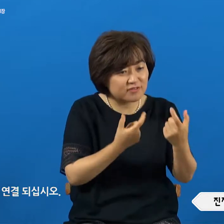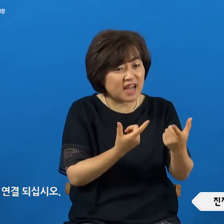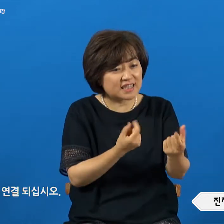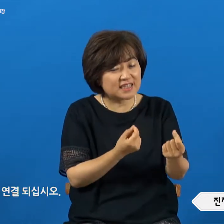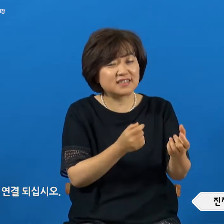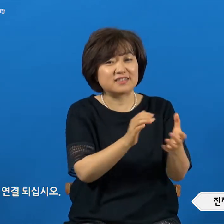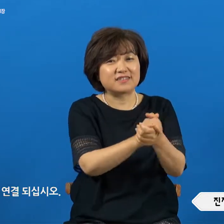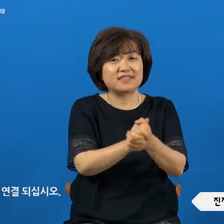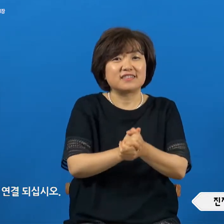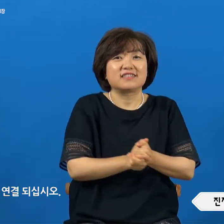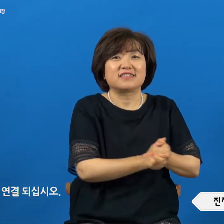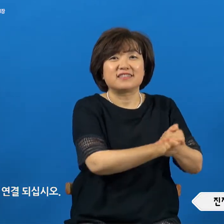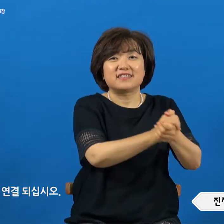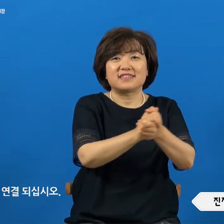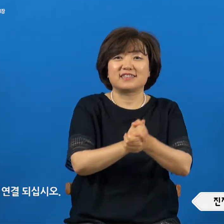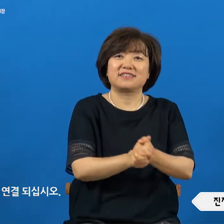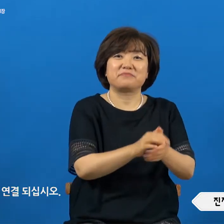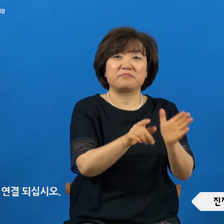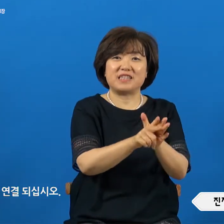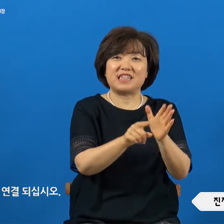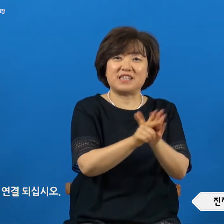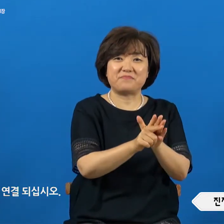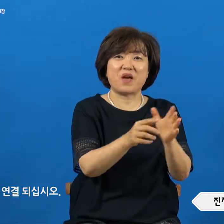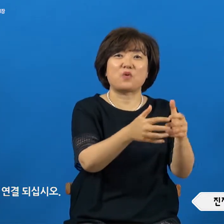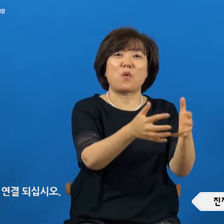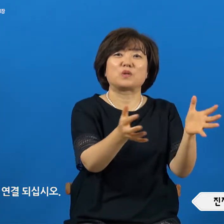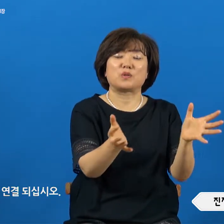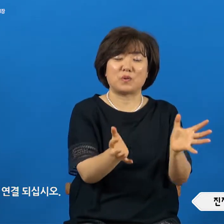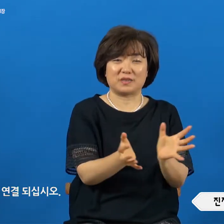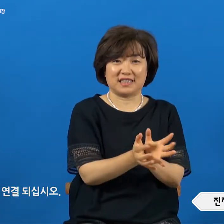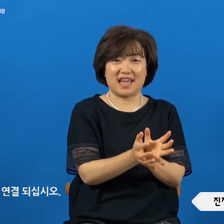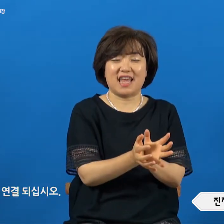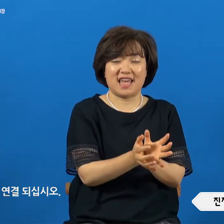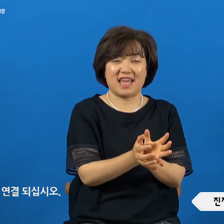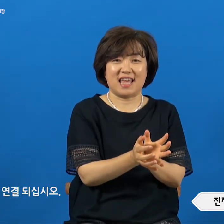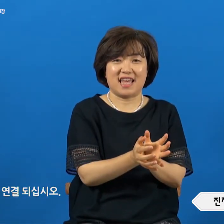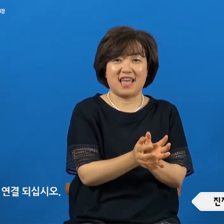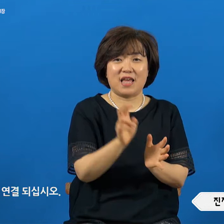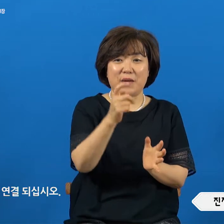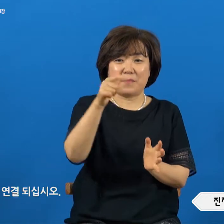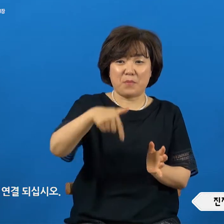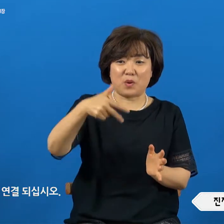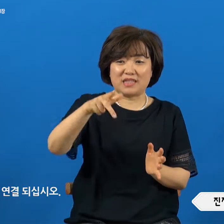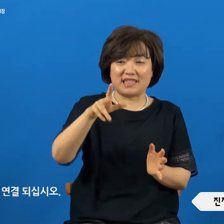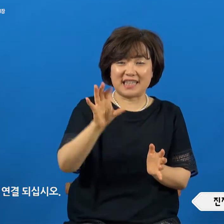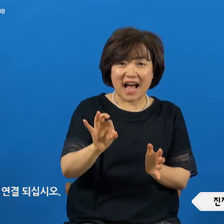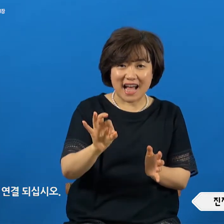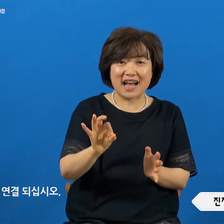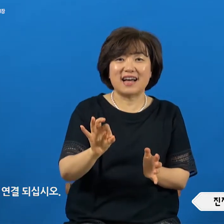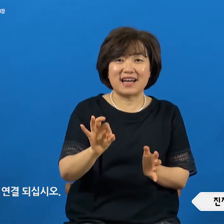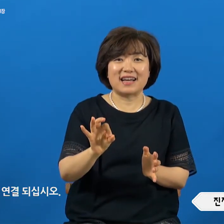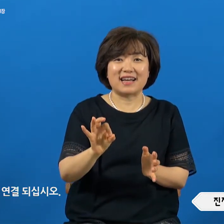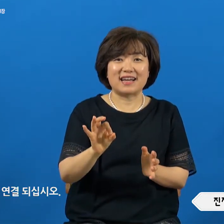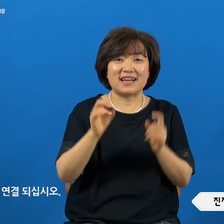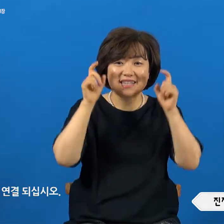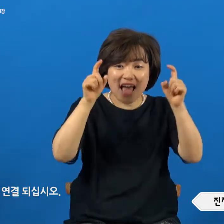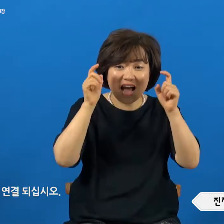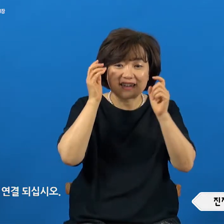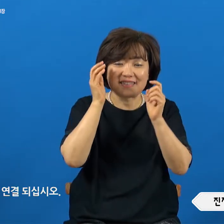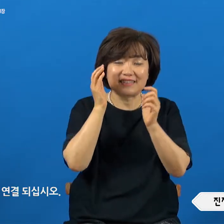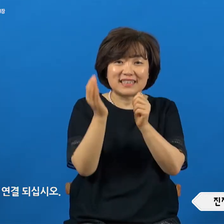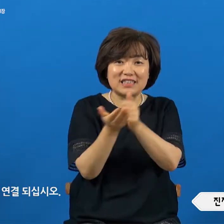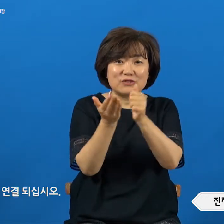믿음의 공동체가 과연 있는가라는 질문을 던져봅니다.